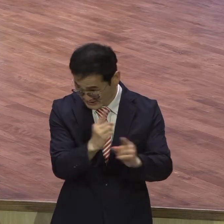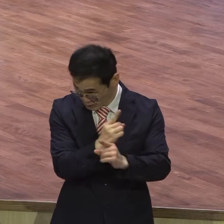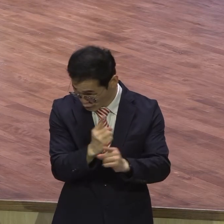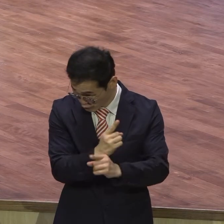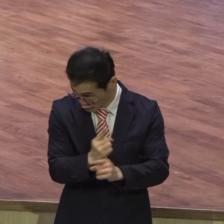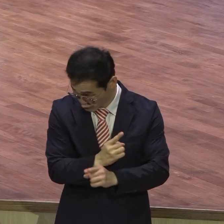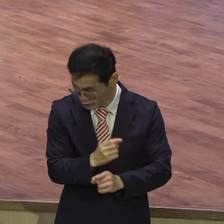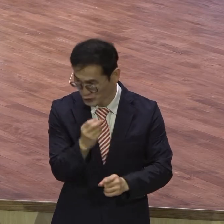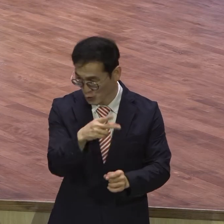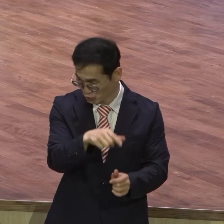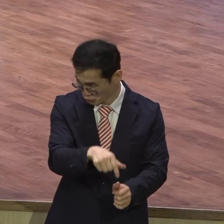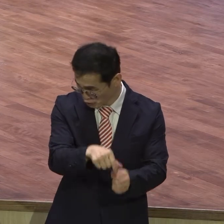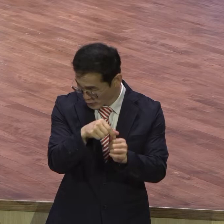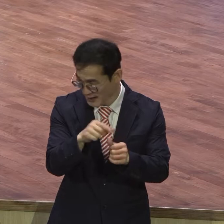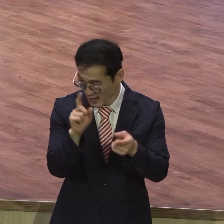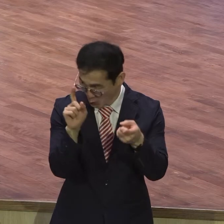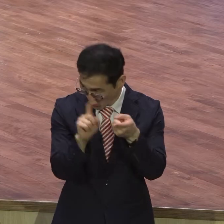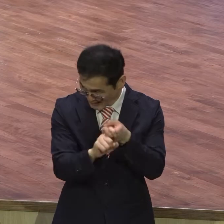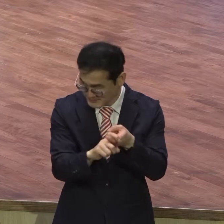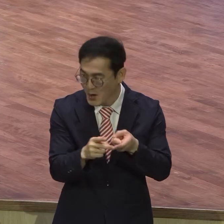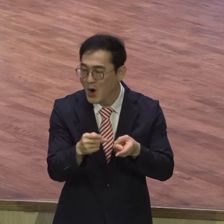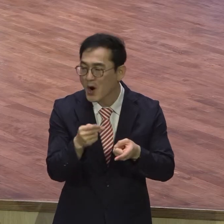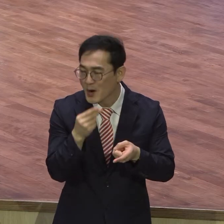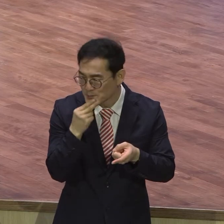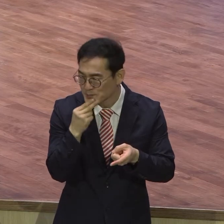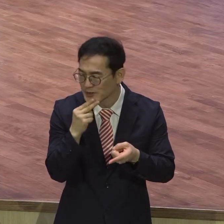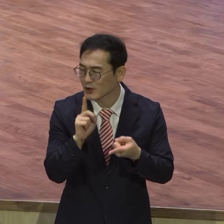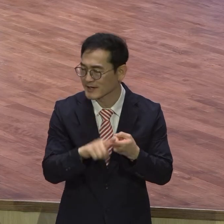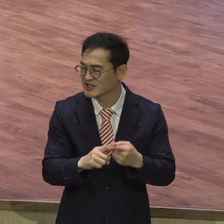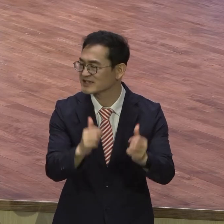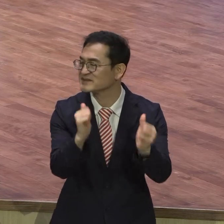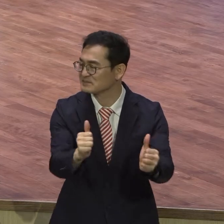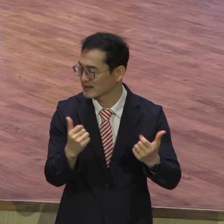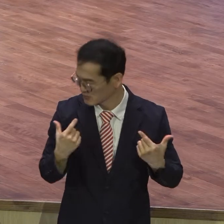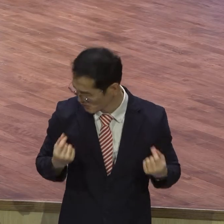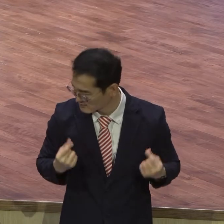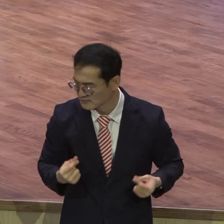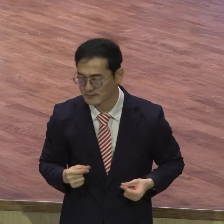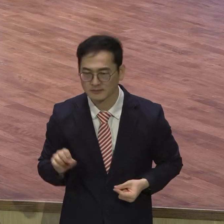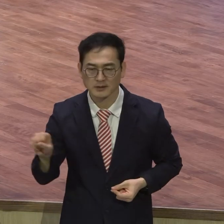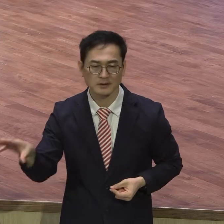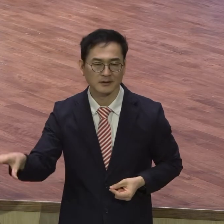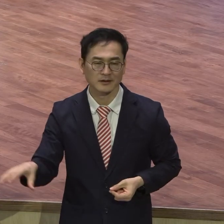구원에 관심 없는 것을 심판하신 것이다 그랬어요